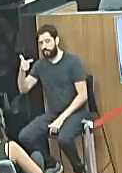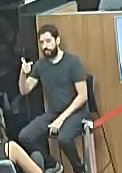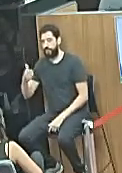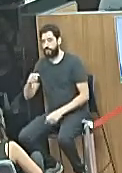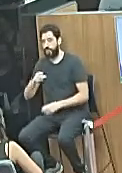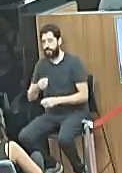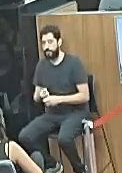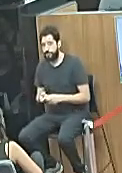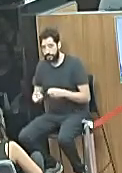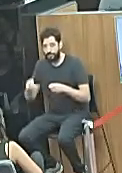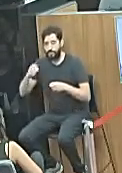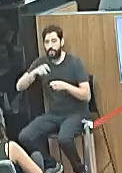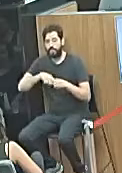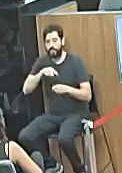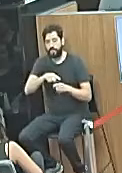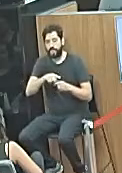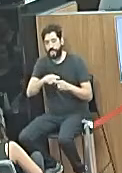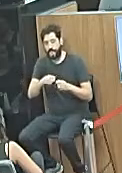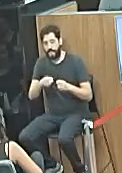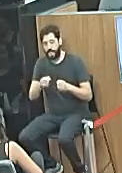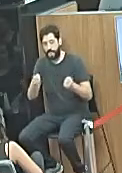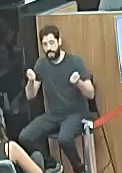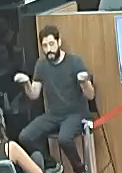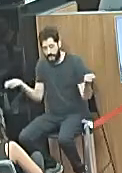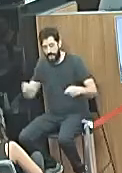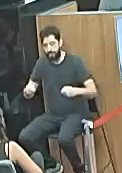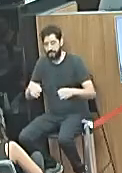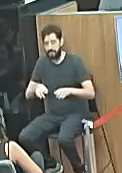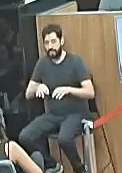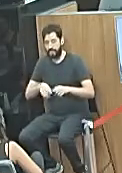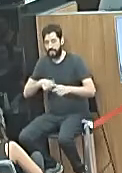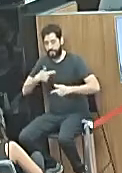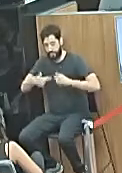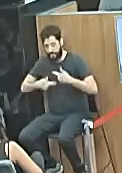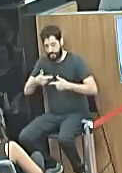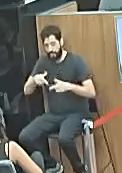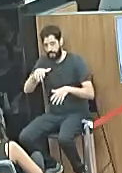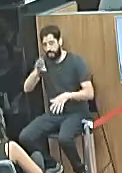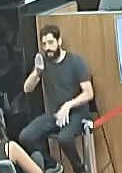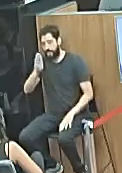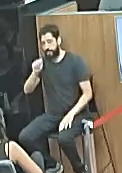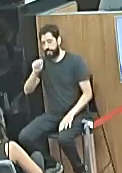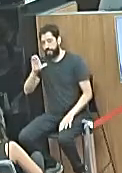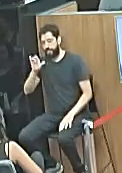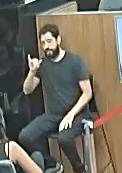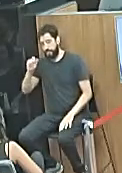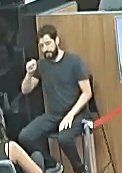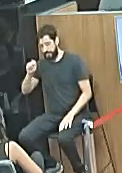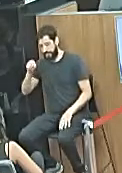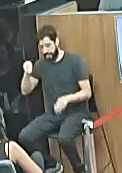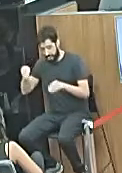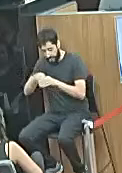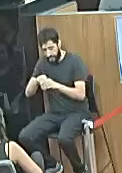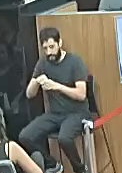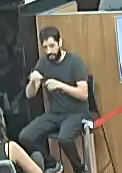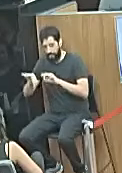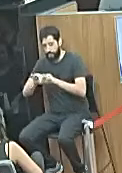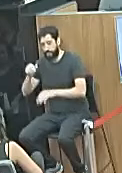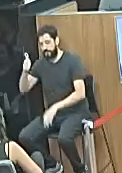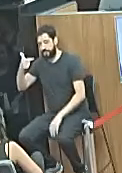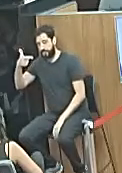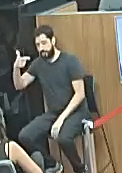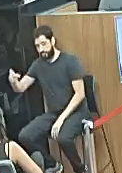integrada da capacidade produtiva das bacias do programa 127 com vistas